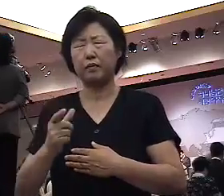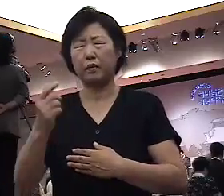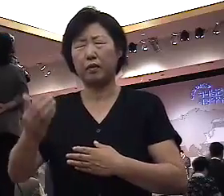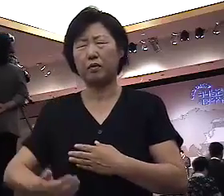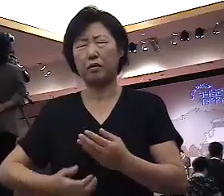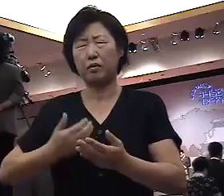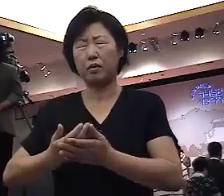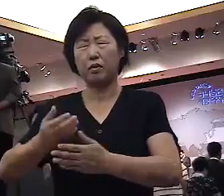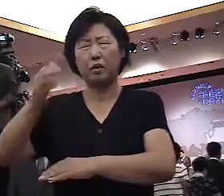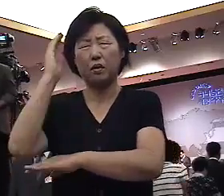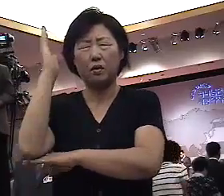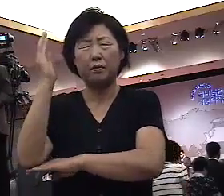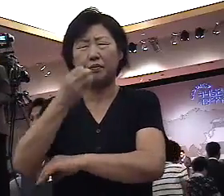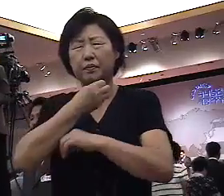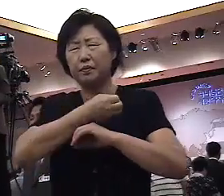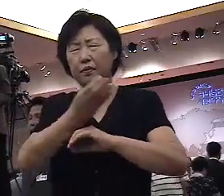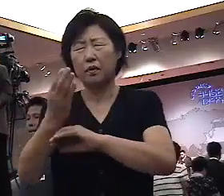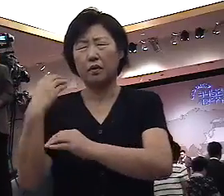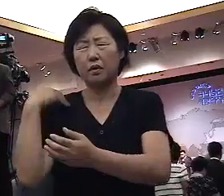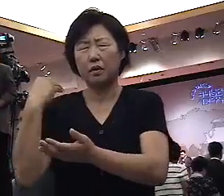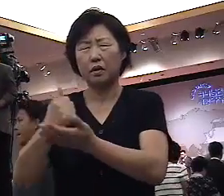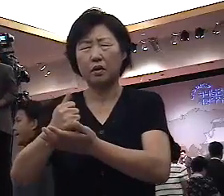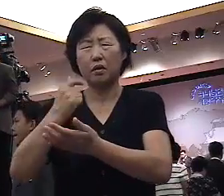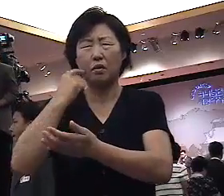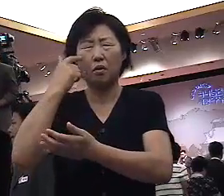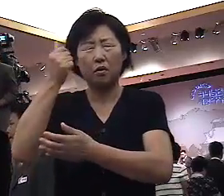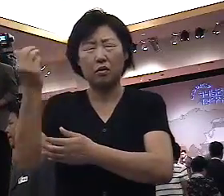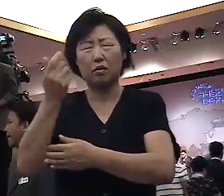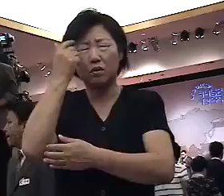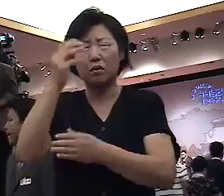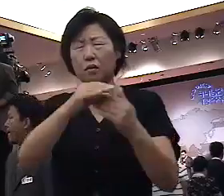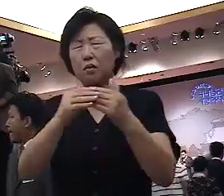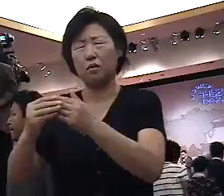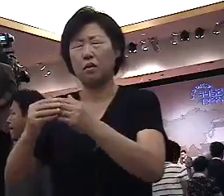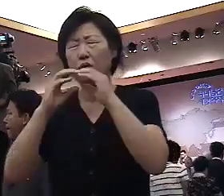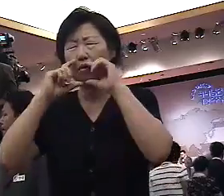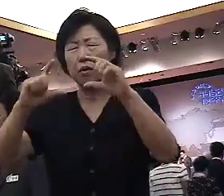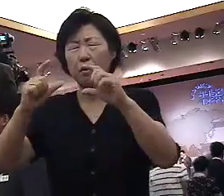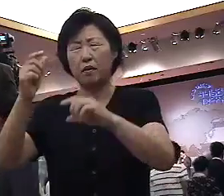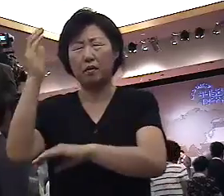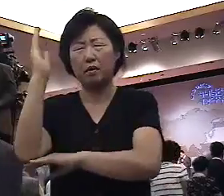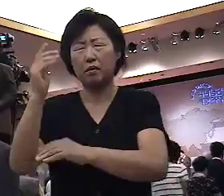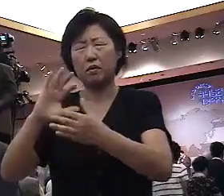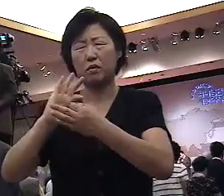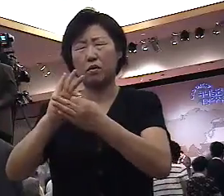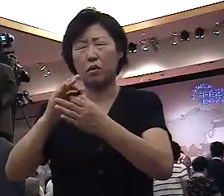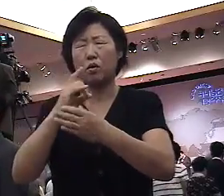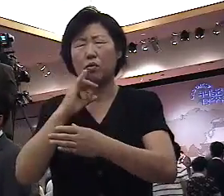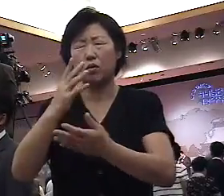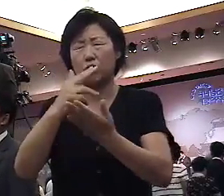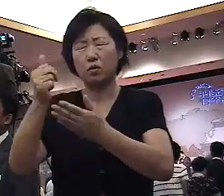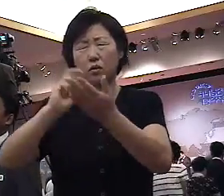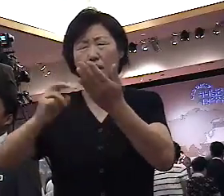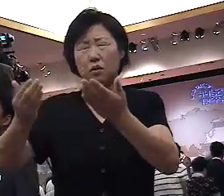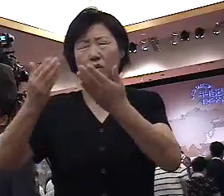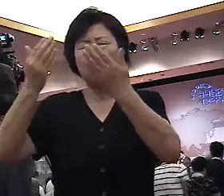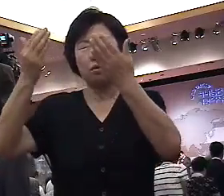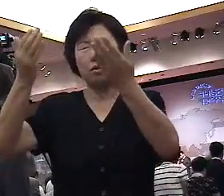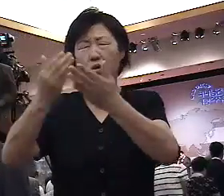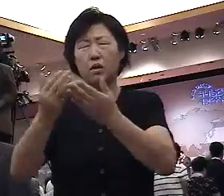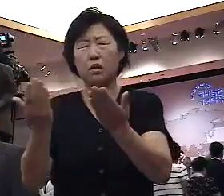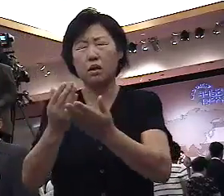말씀을 전하실 담임 목사님을 성령님께서 인도하사 선포되는 말씀을 통하여 오직 주님을 찬양하며 높여드리는